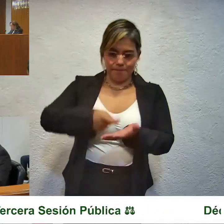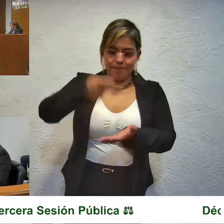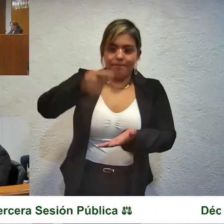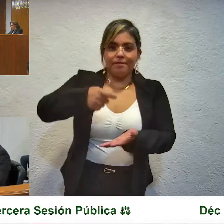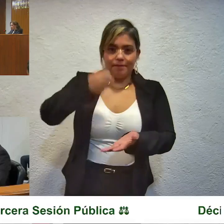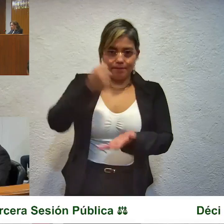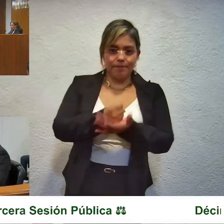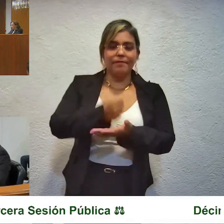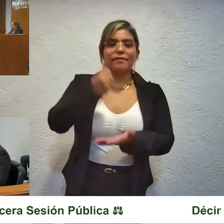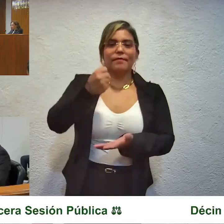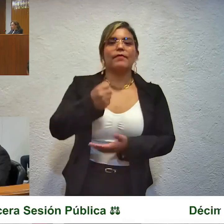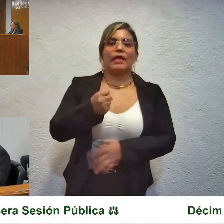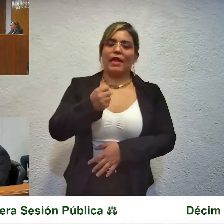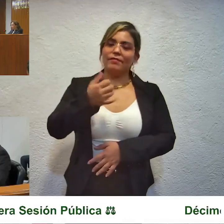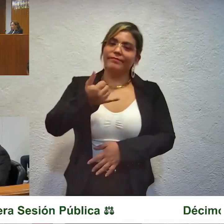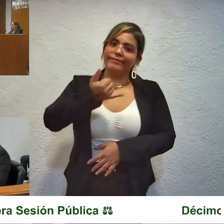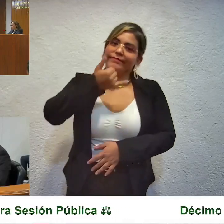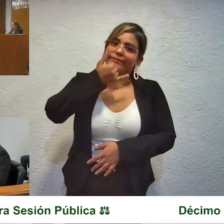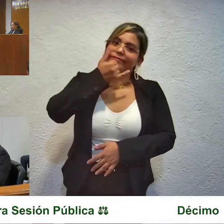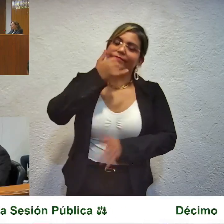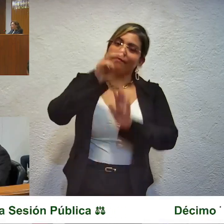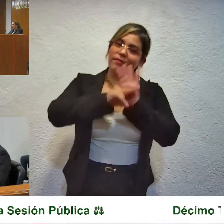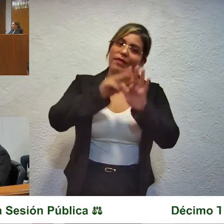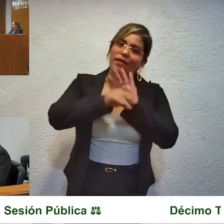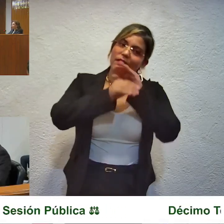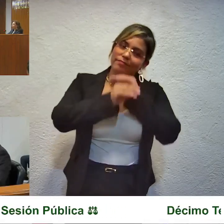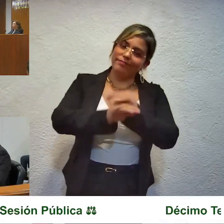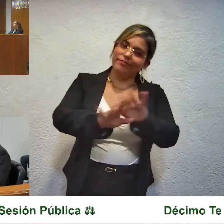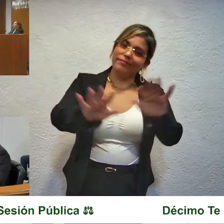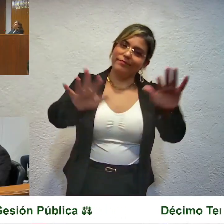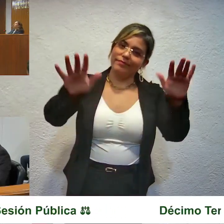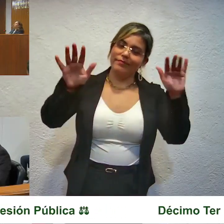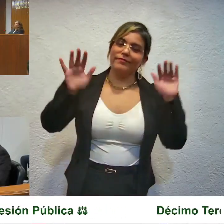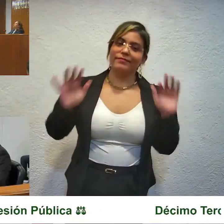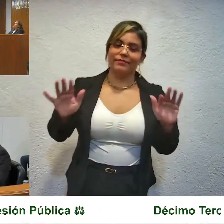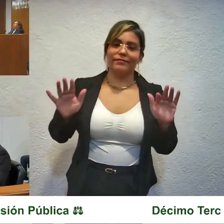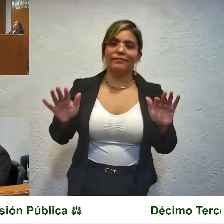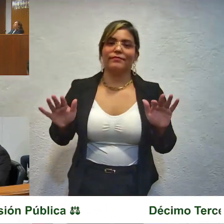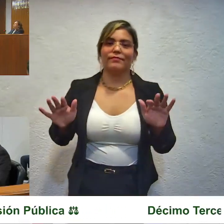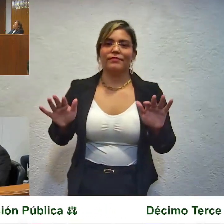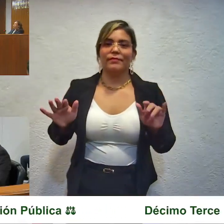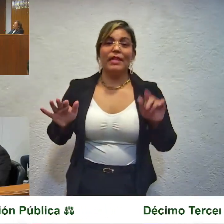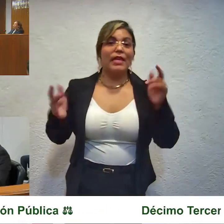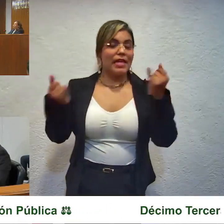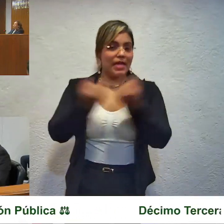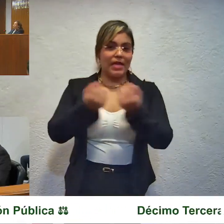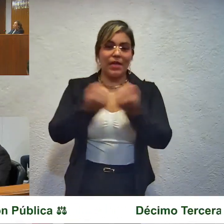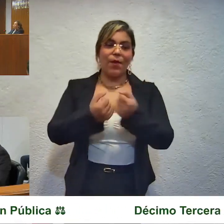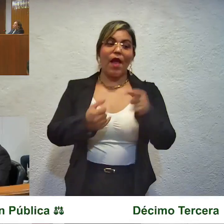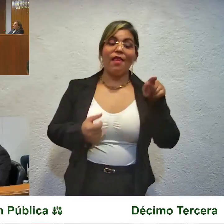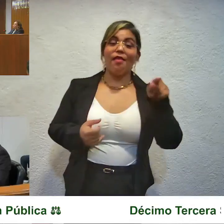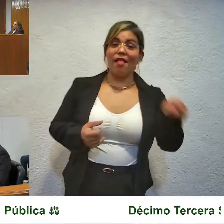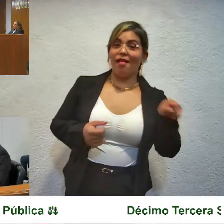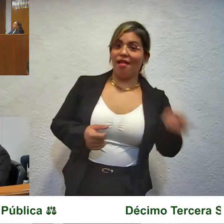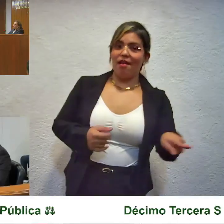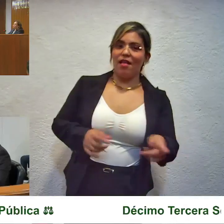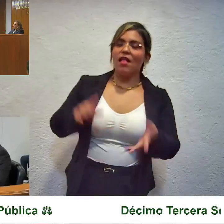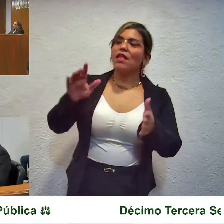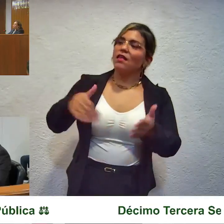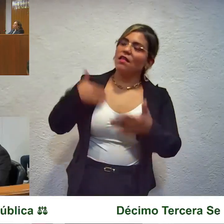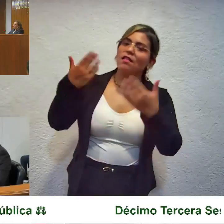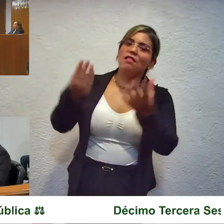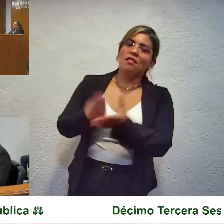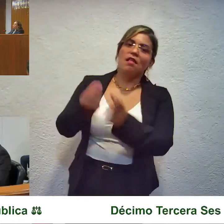forma, se ordena que el responsable acredite la realización a su costa de un curso especializado en derechos humanos de las